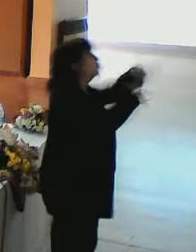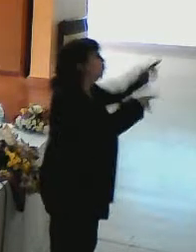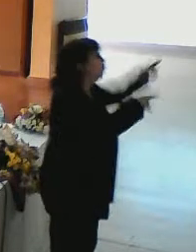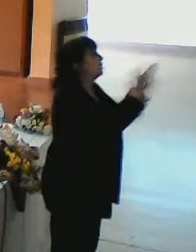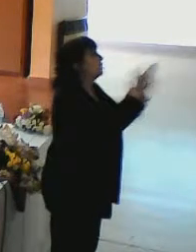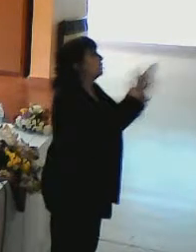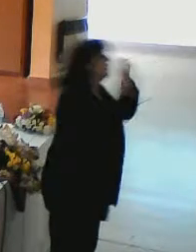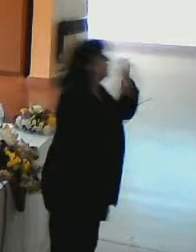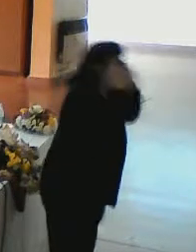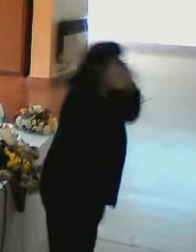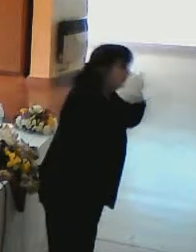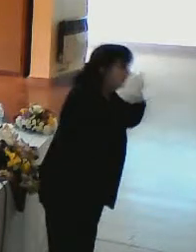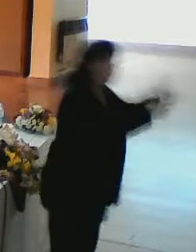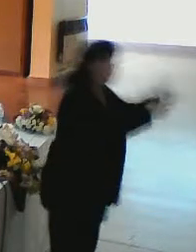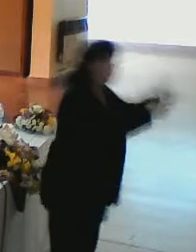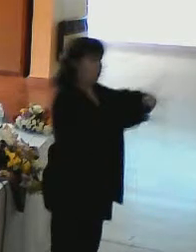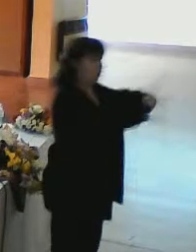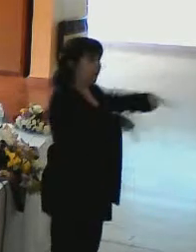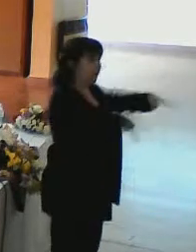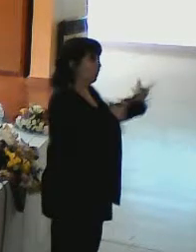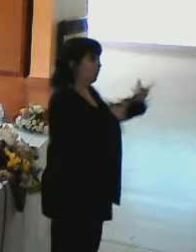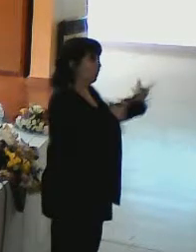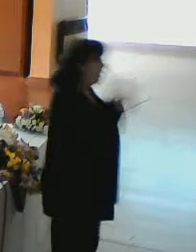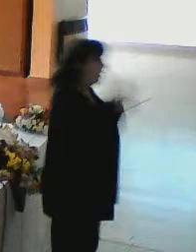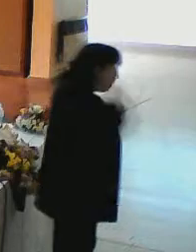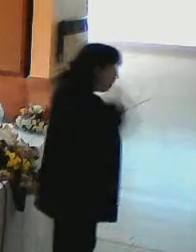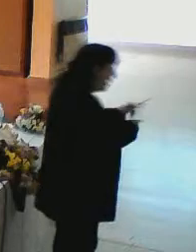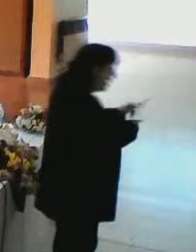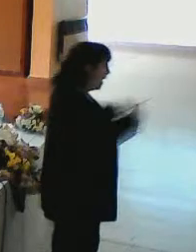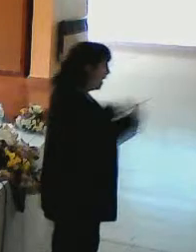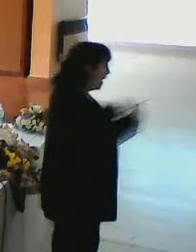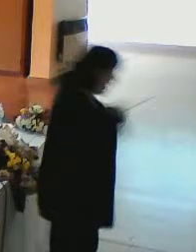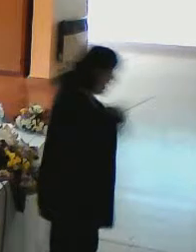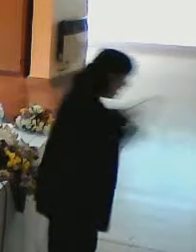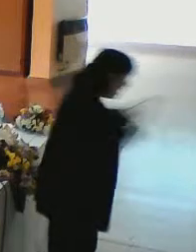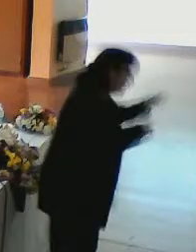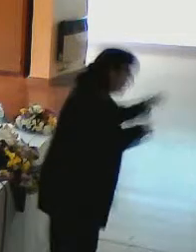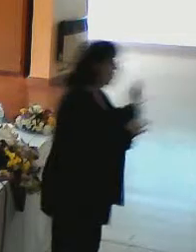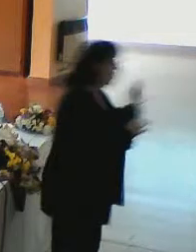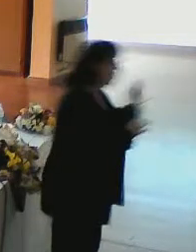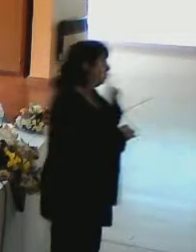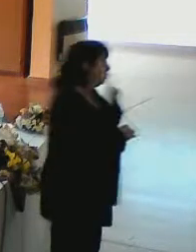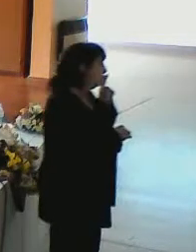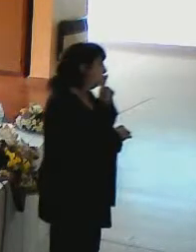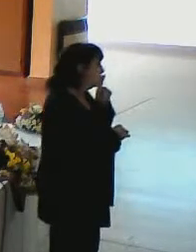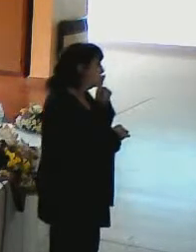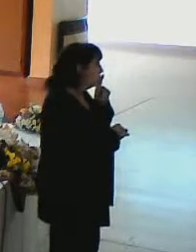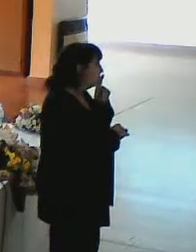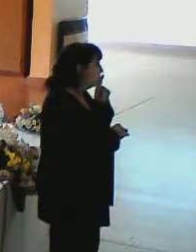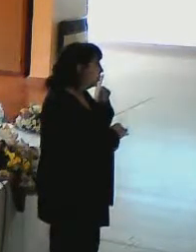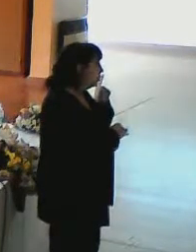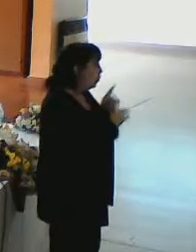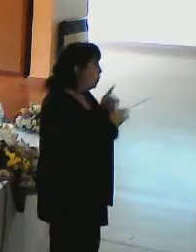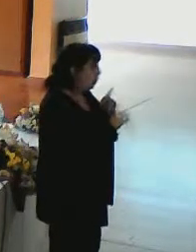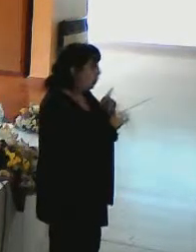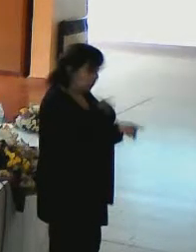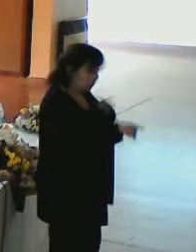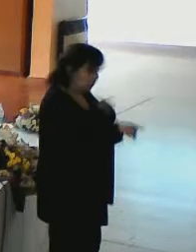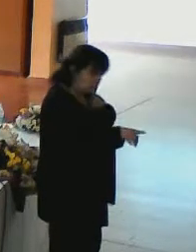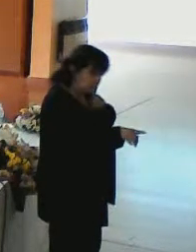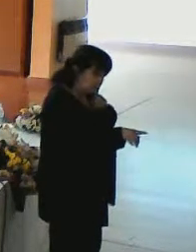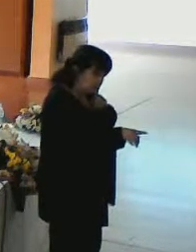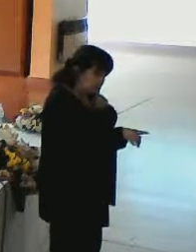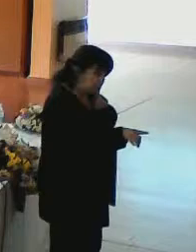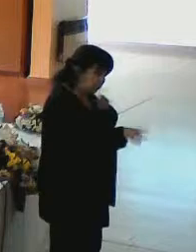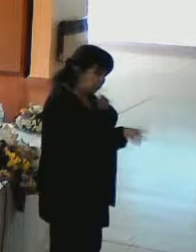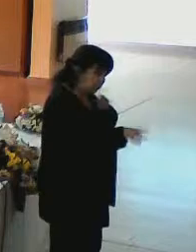que estar atentos para diagnosticar a que hace mucho ruido y a que no hace mucho ruido. Porque esto va avanzando en el